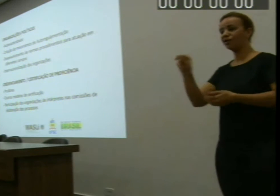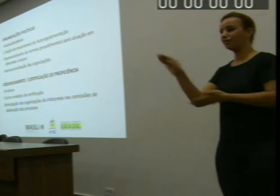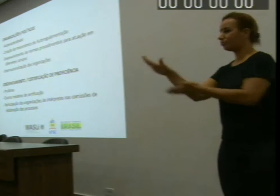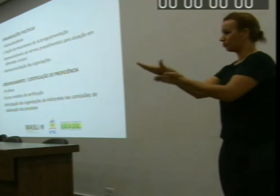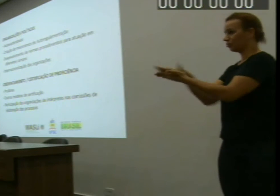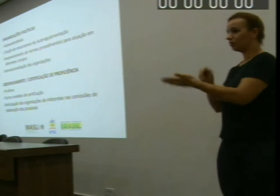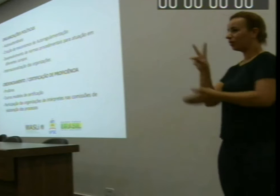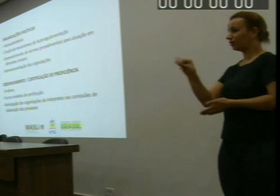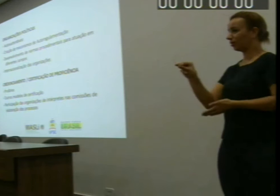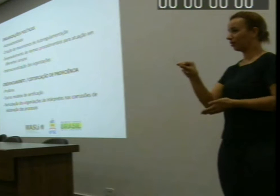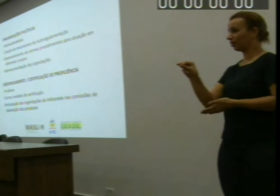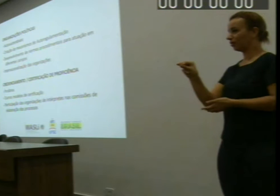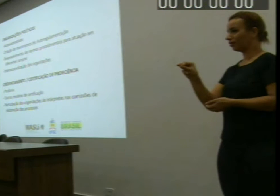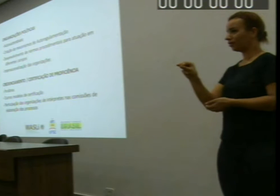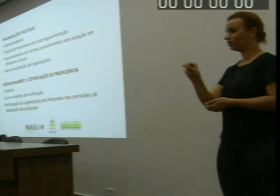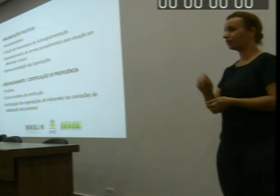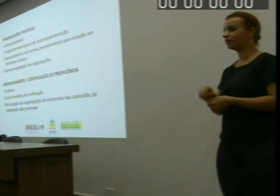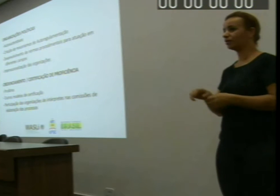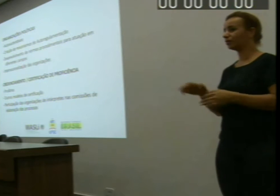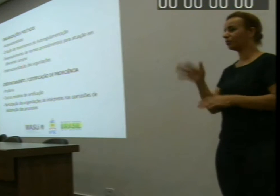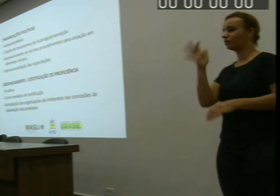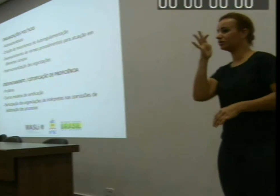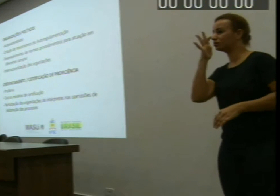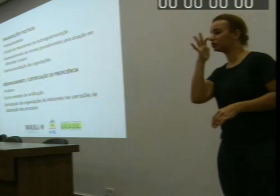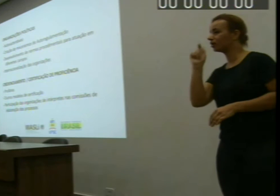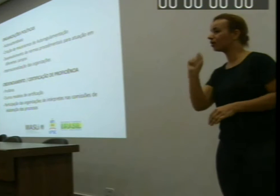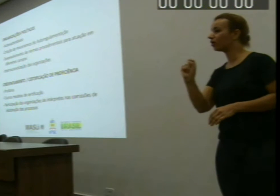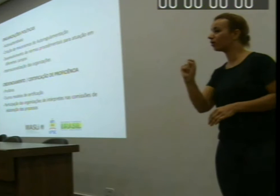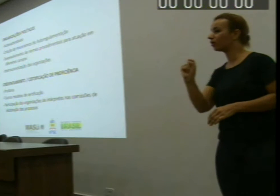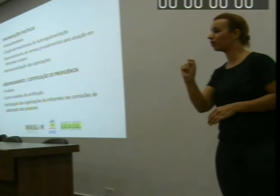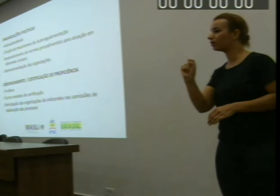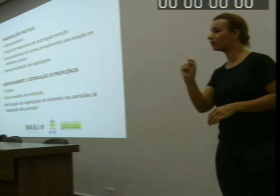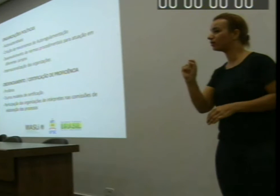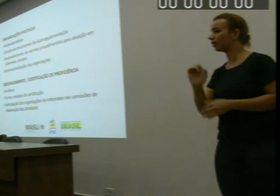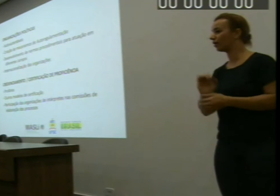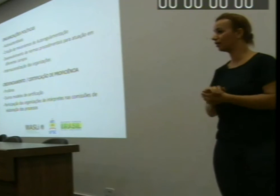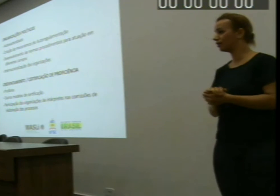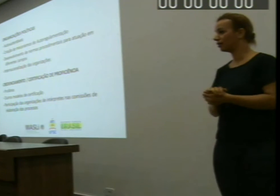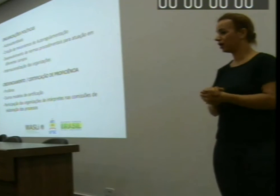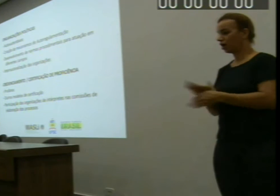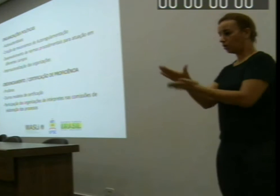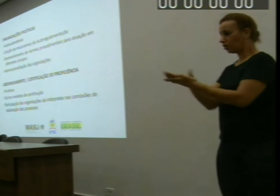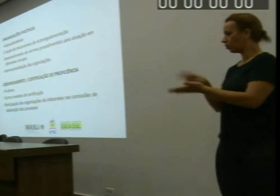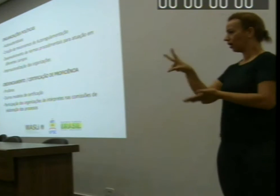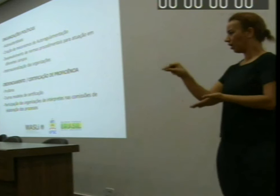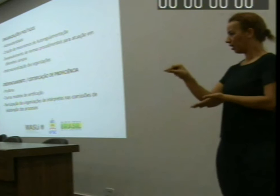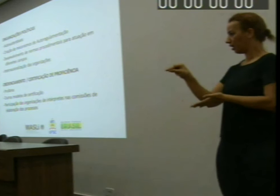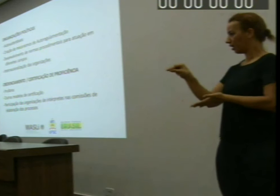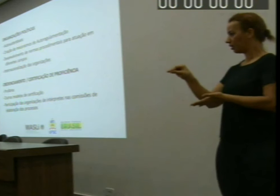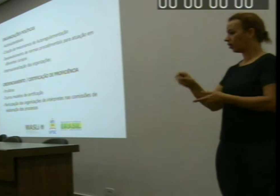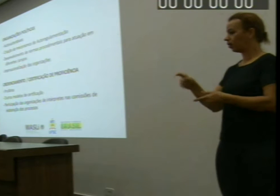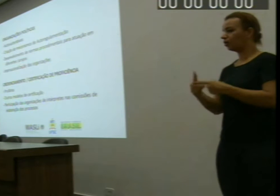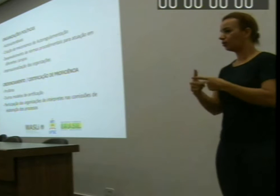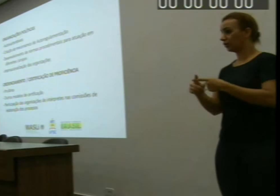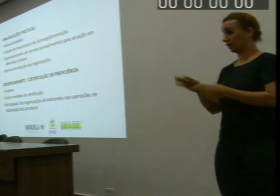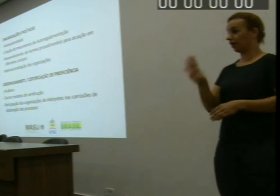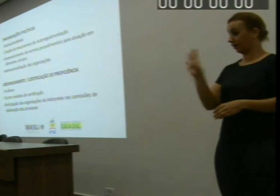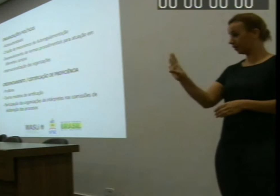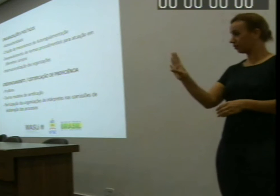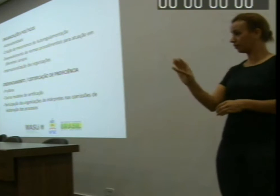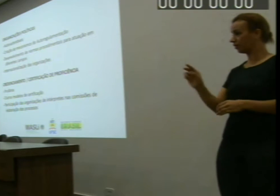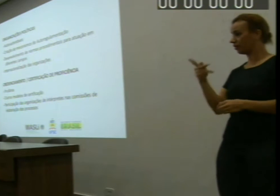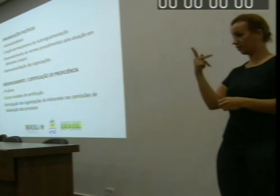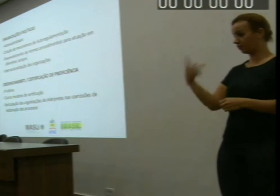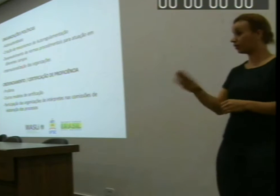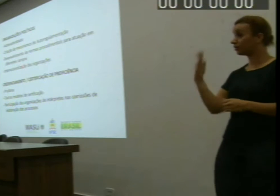internacionais qualquer cópia de modelo estrangeiro é um erro porque aquele modelo foi feito para aquela cultura para aquela comunidade